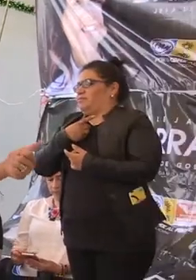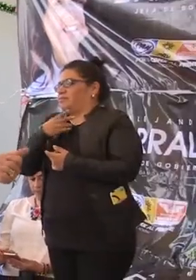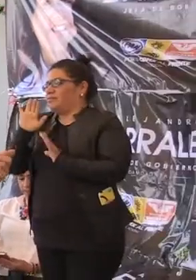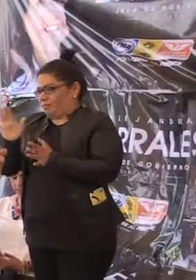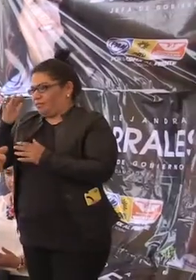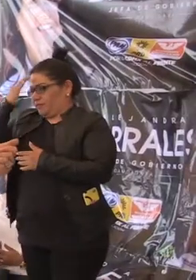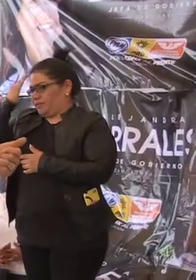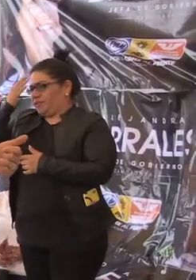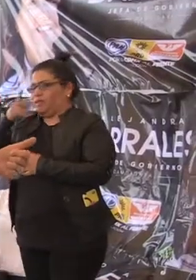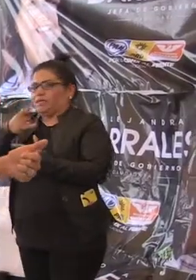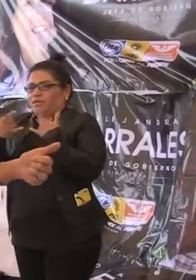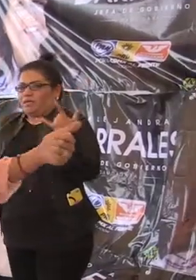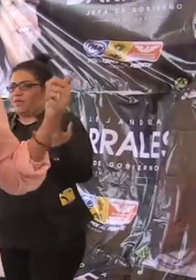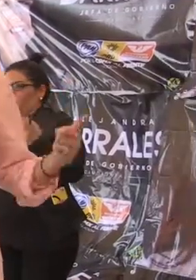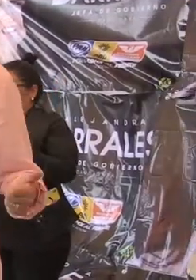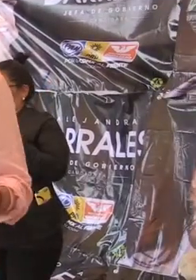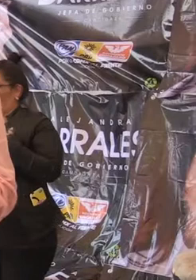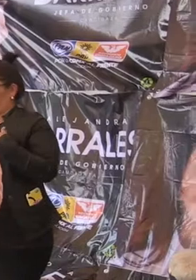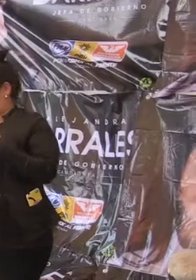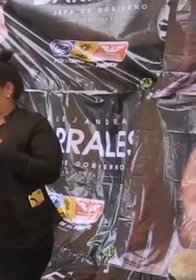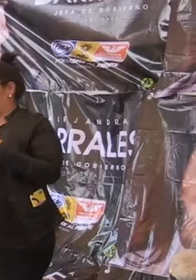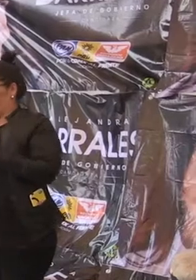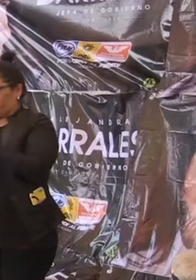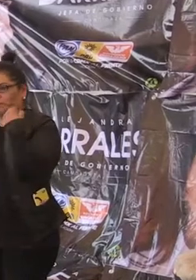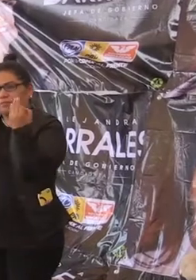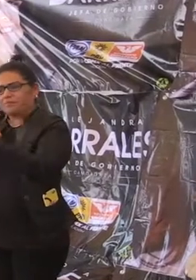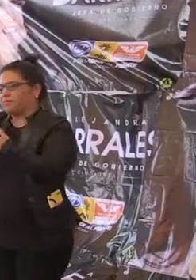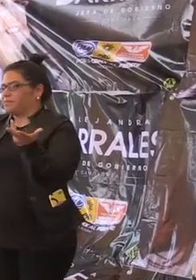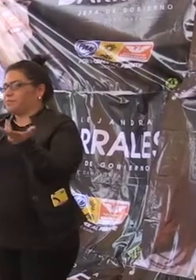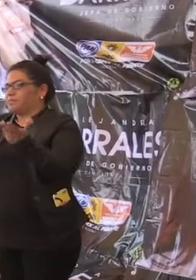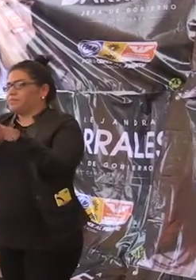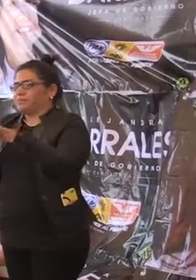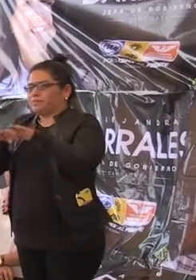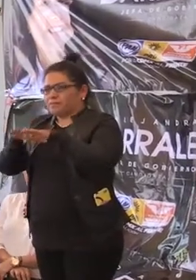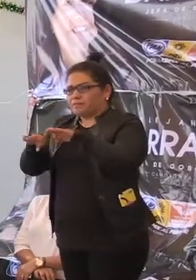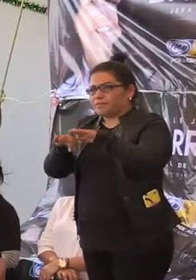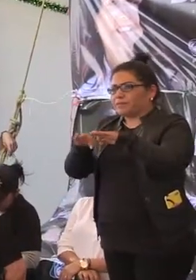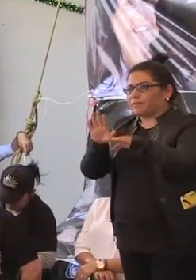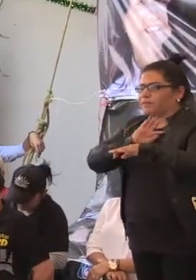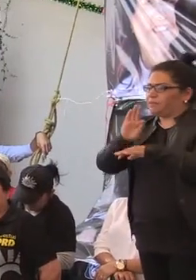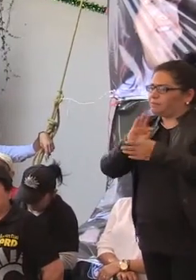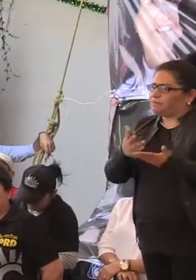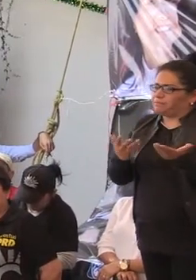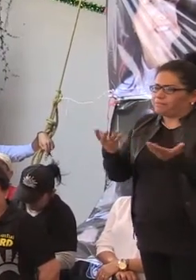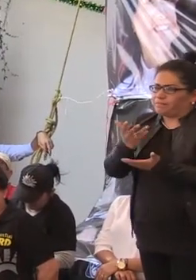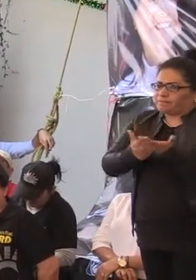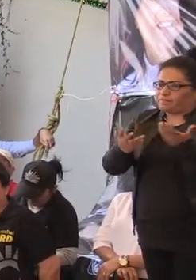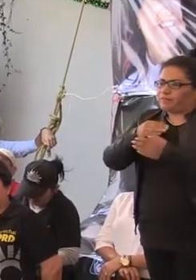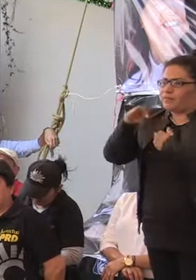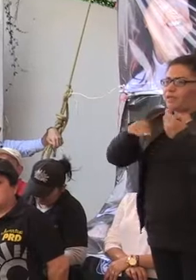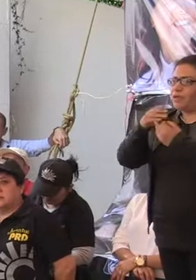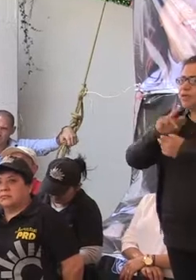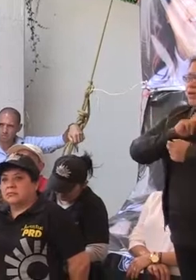ya conocen mi historia de vida, ya saben todo lo que hemos estado haciendo y yo solo les puedo compartir que todo